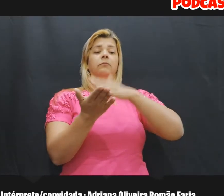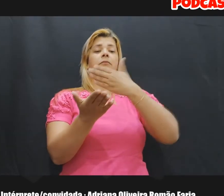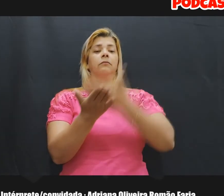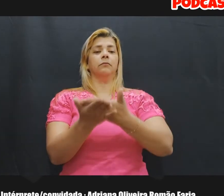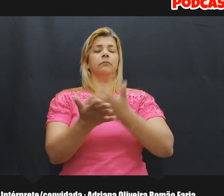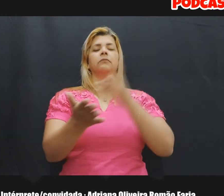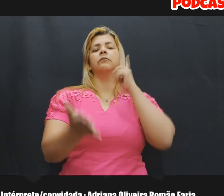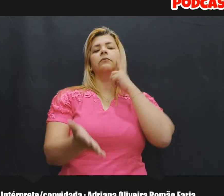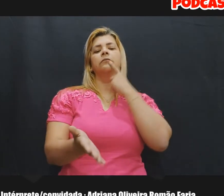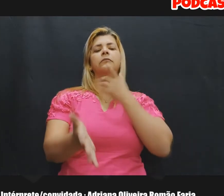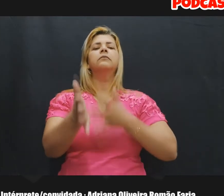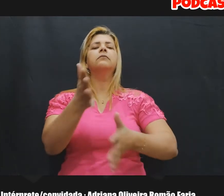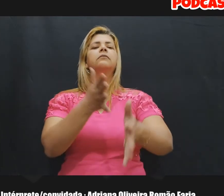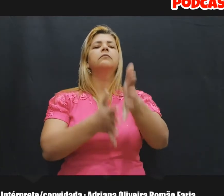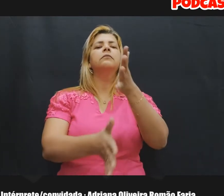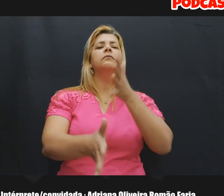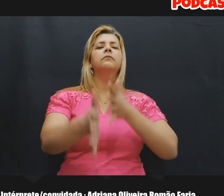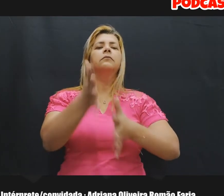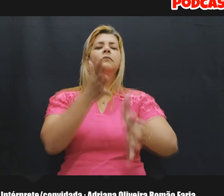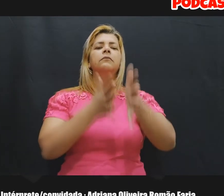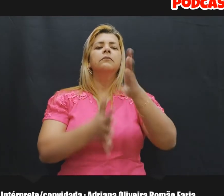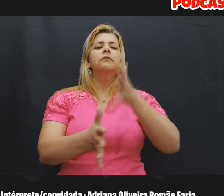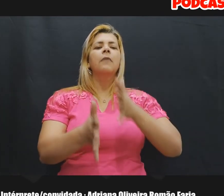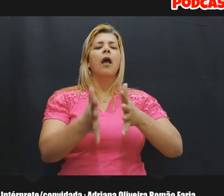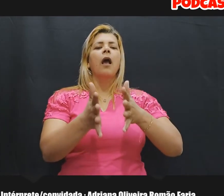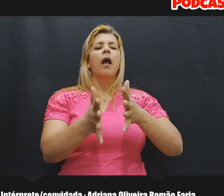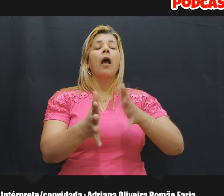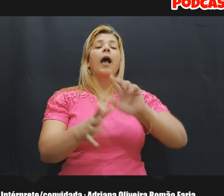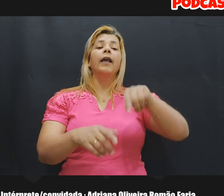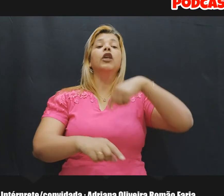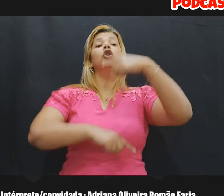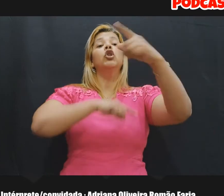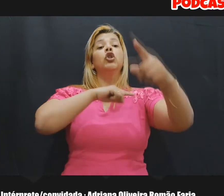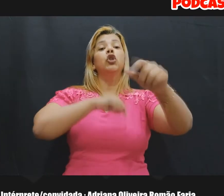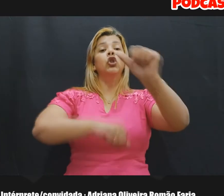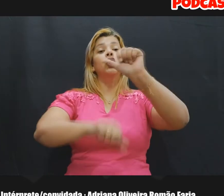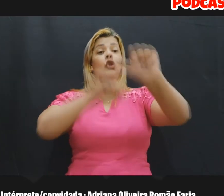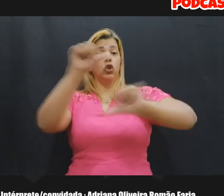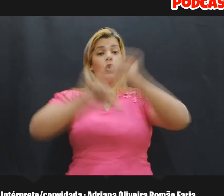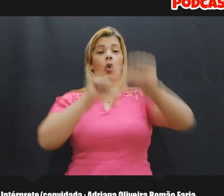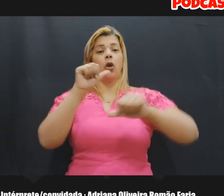ele, né? Agora, quando o surdo vai falar